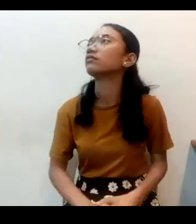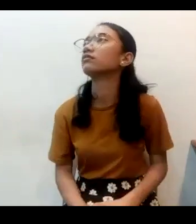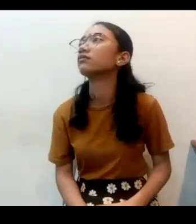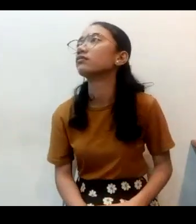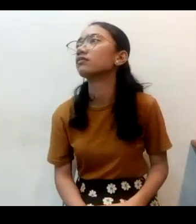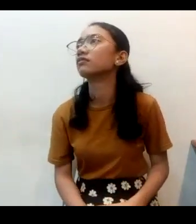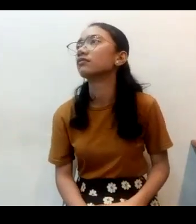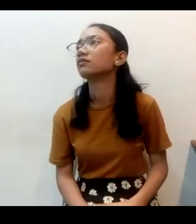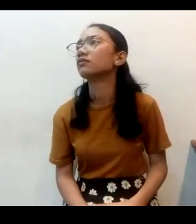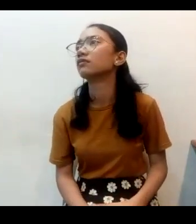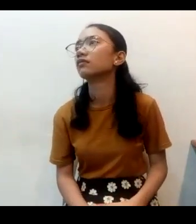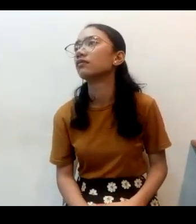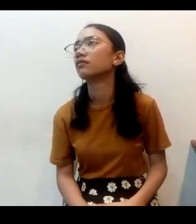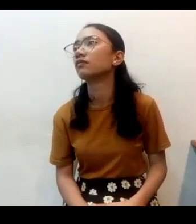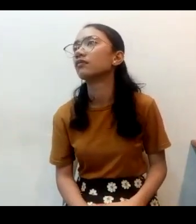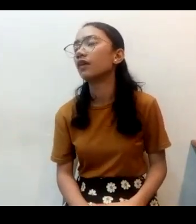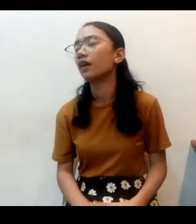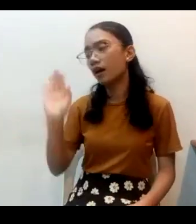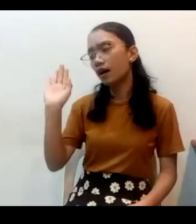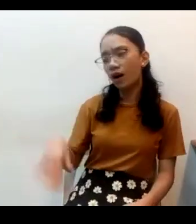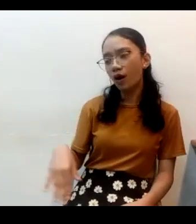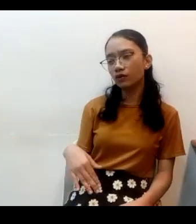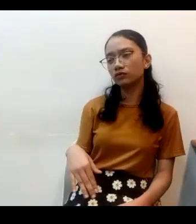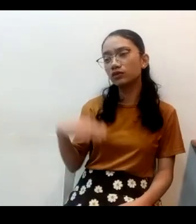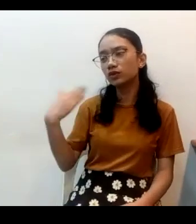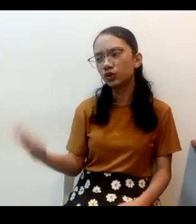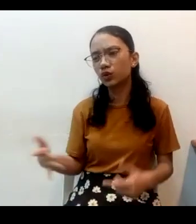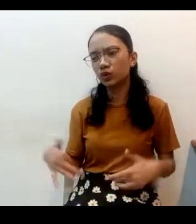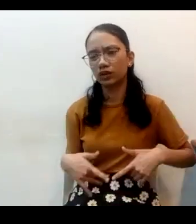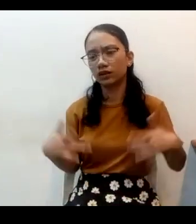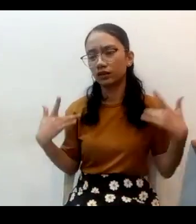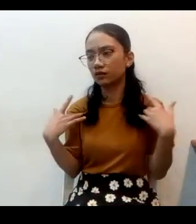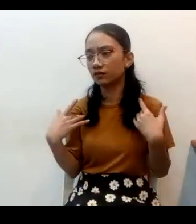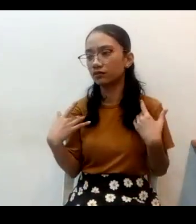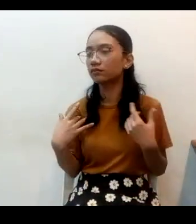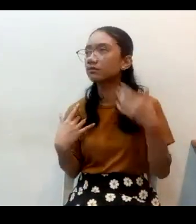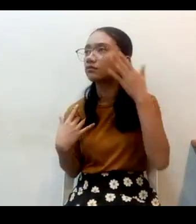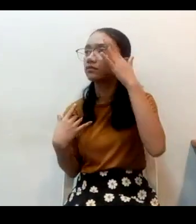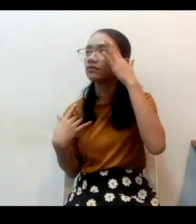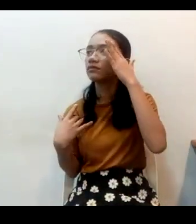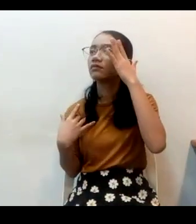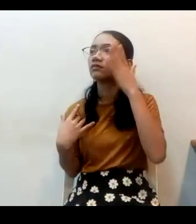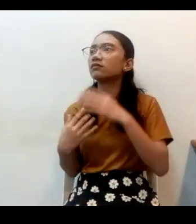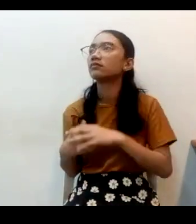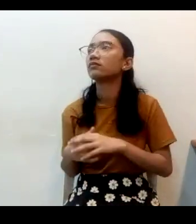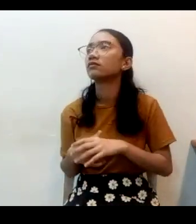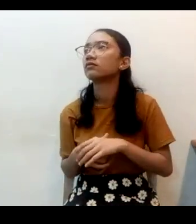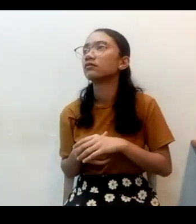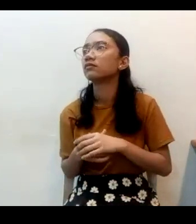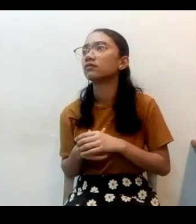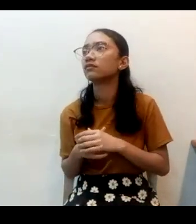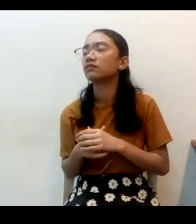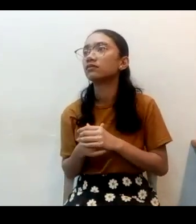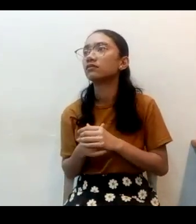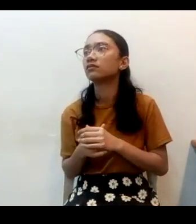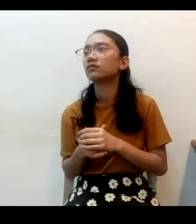lived under such a father? Sabi po nila na, paano ka pa naman ba mamumuhay kung may ganung kang uri ng tatay? So, because